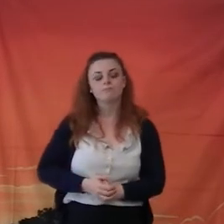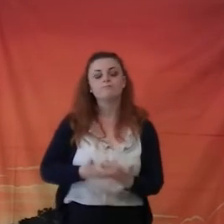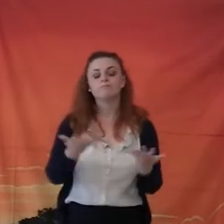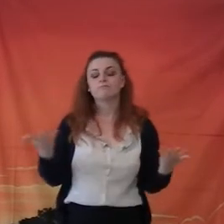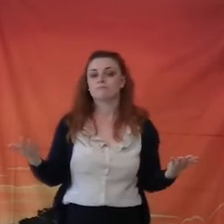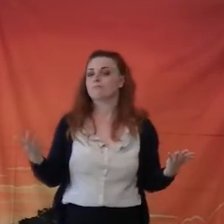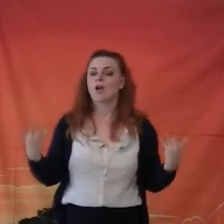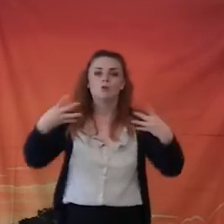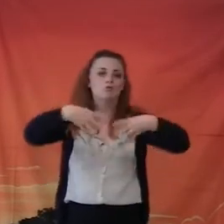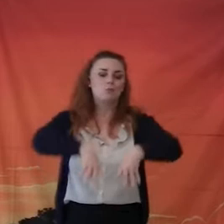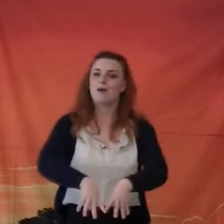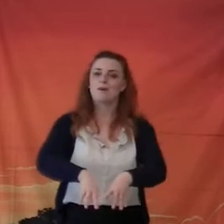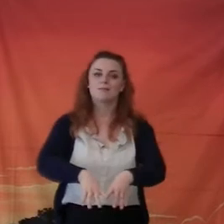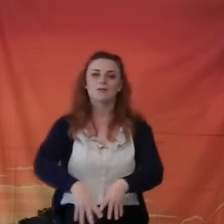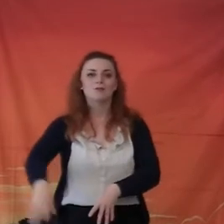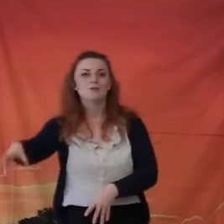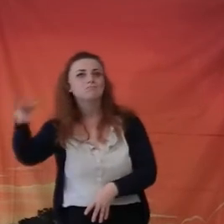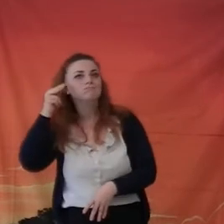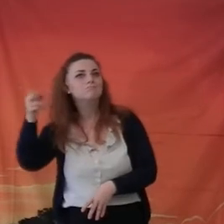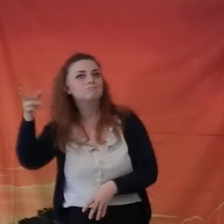uomini, ma Dio. Perciò